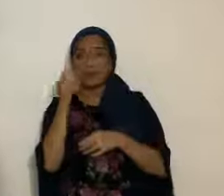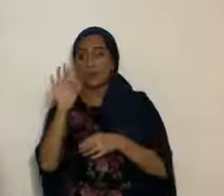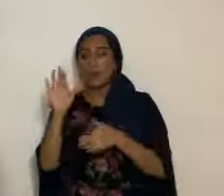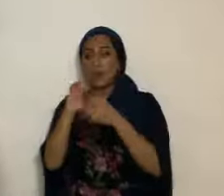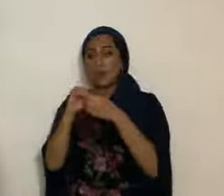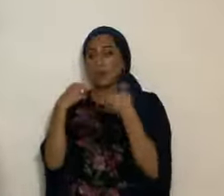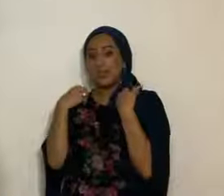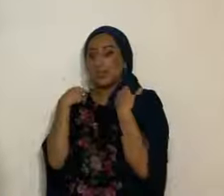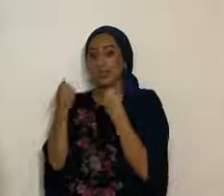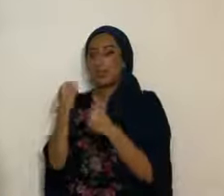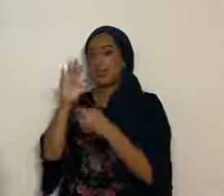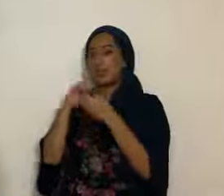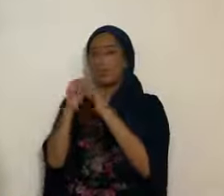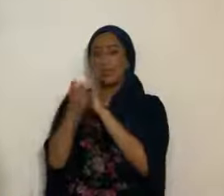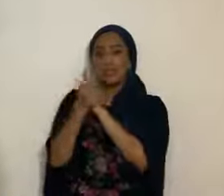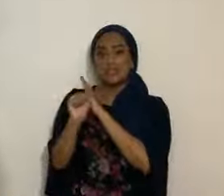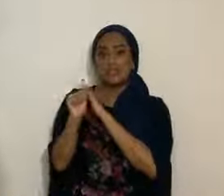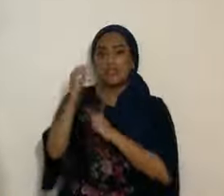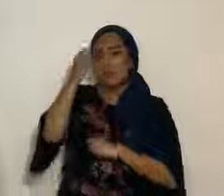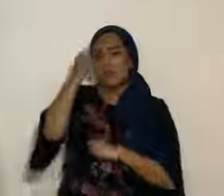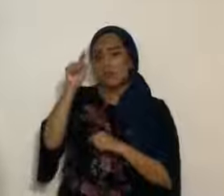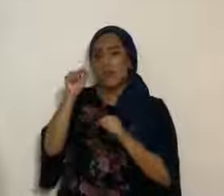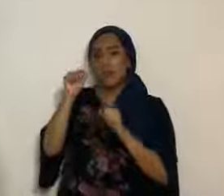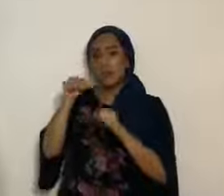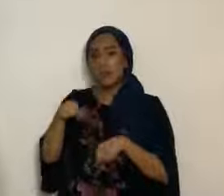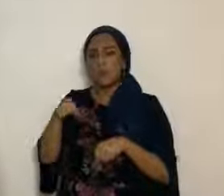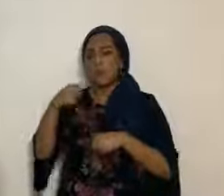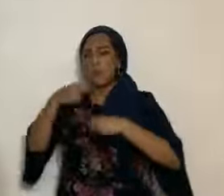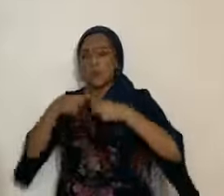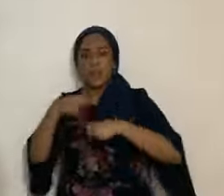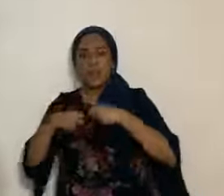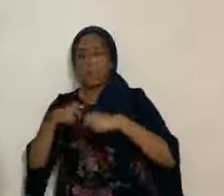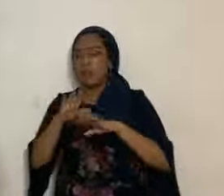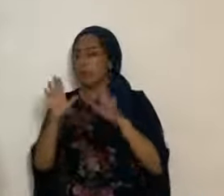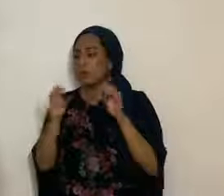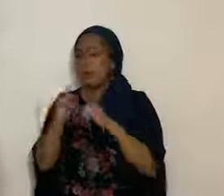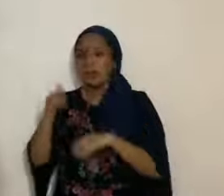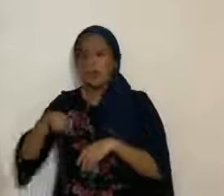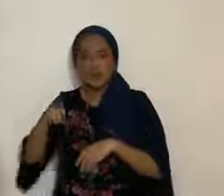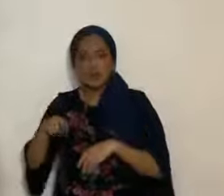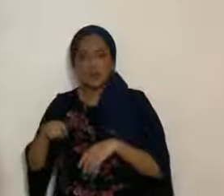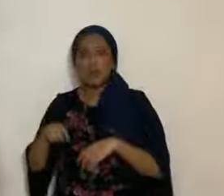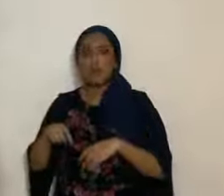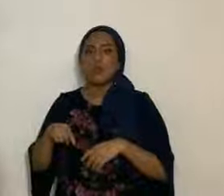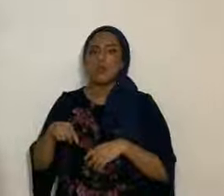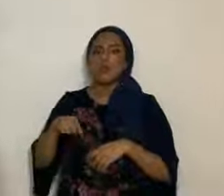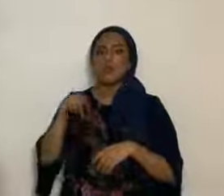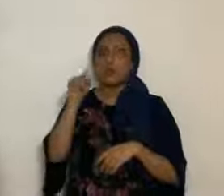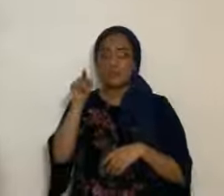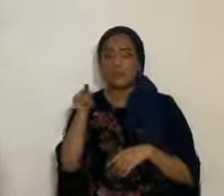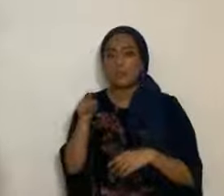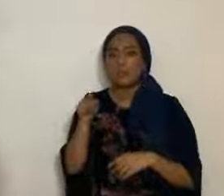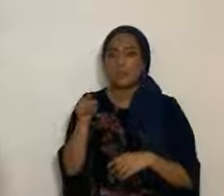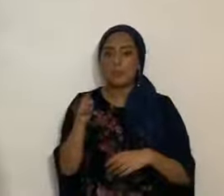su habilidad para poder resolver los problemas ya no eran necesarias, es entonces cuando precisamente puso todo